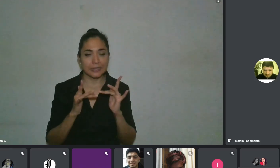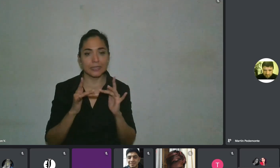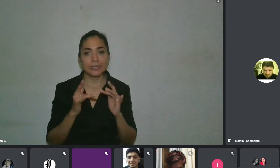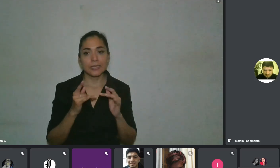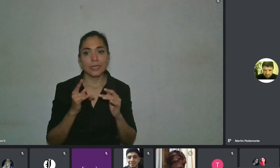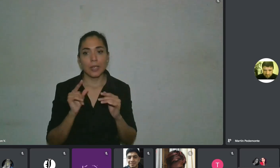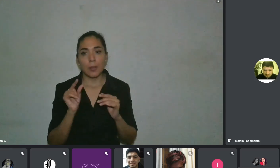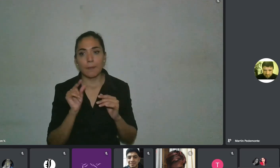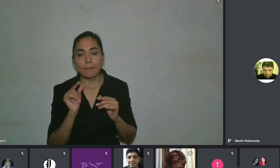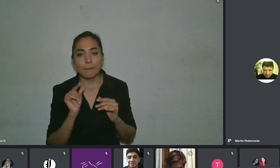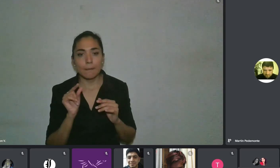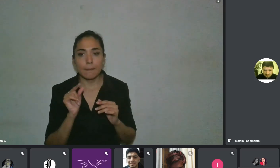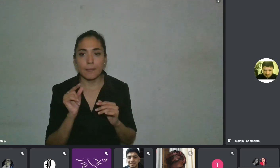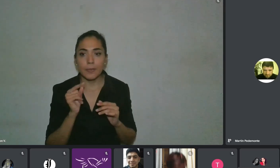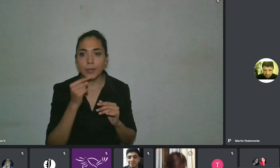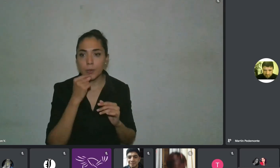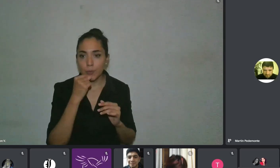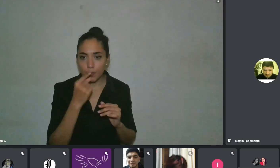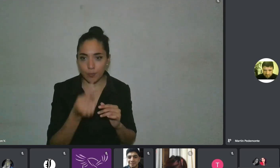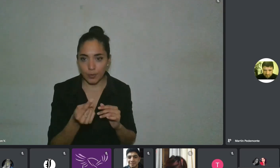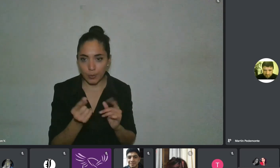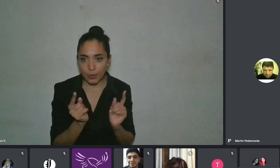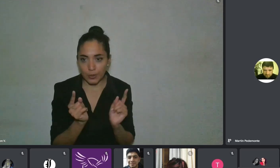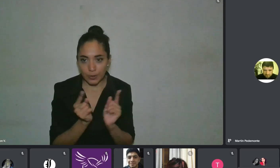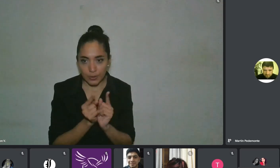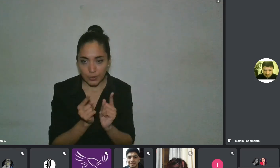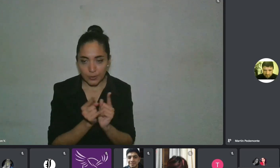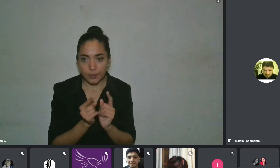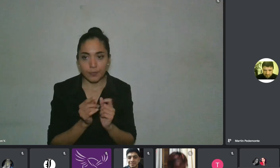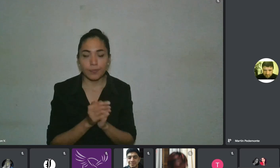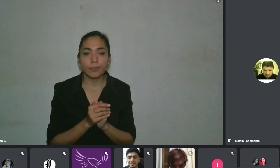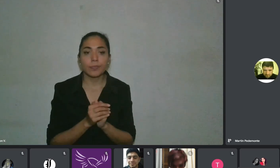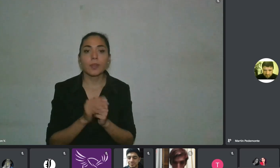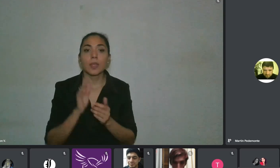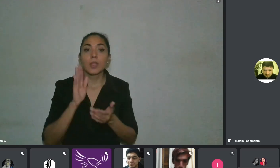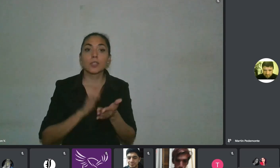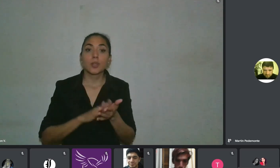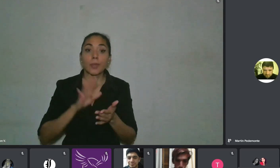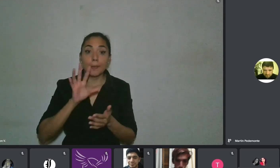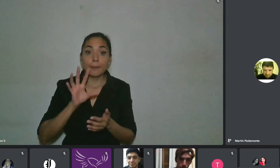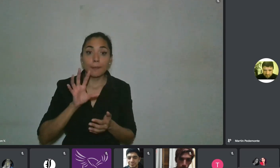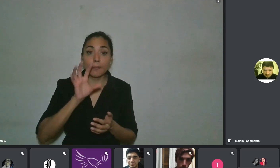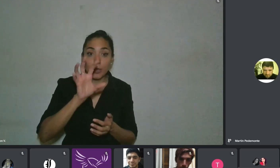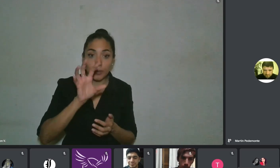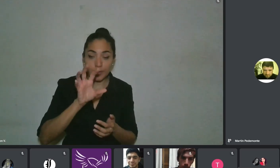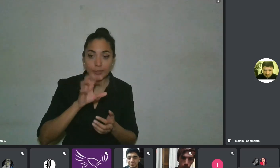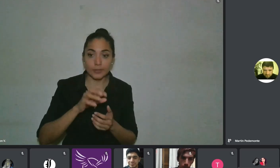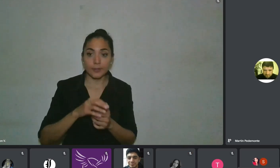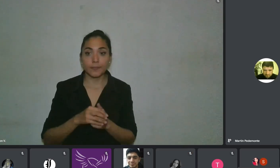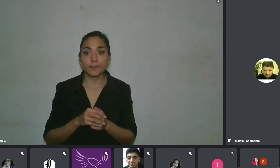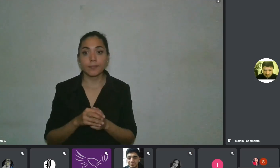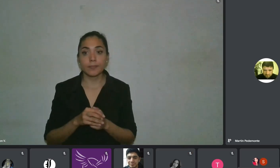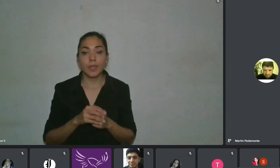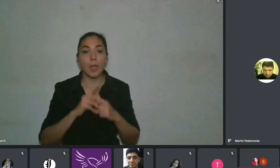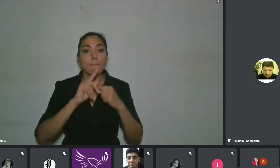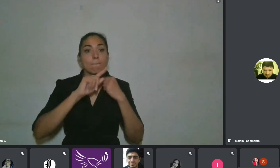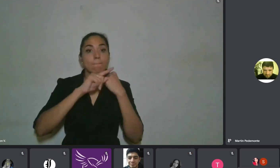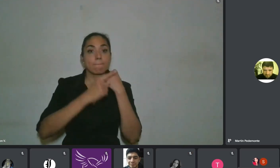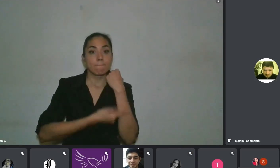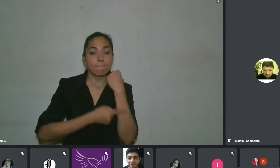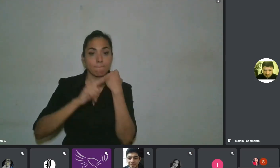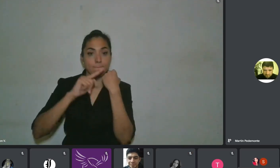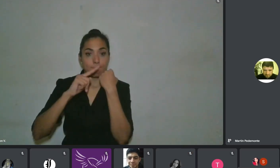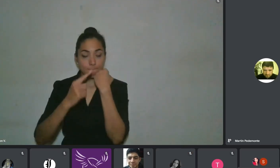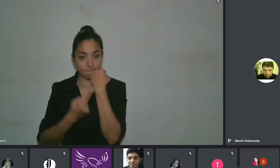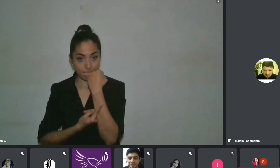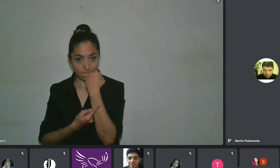un poco la pregunta que tenía. Por el tema provinciales, ¿cuáles son los poderes obviamente